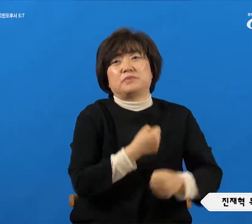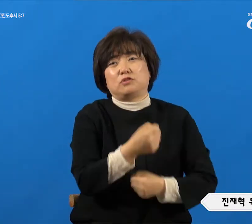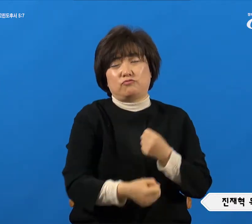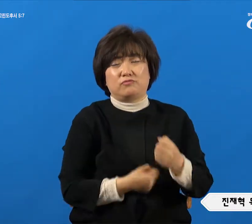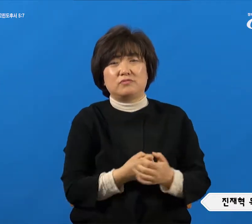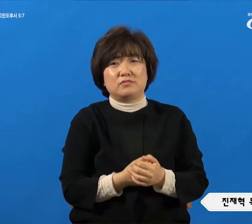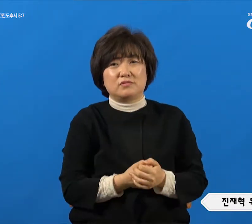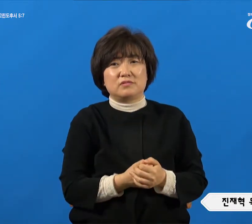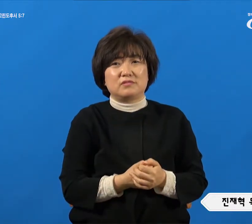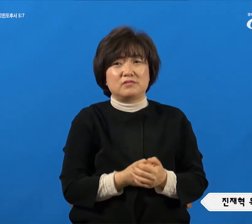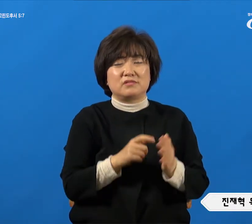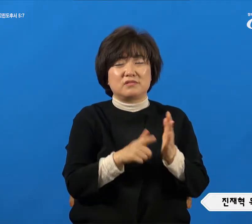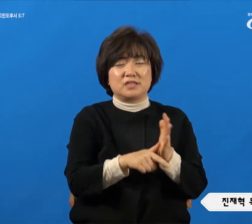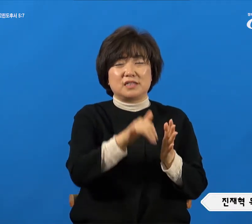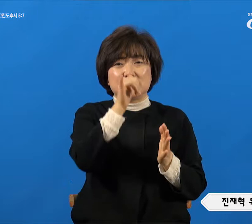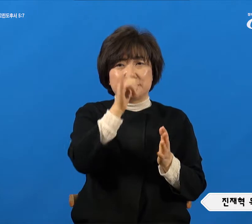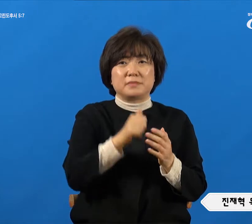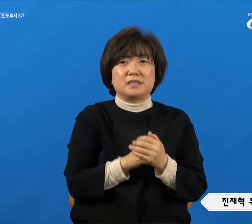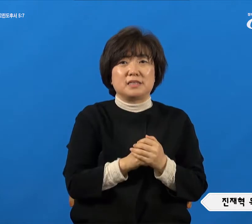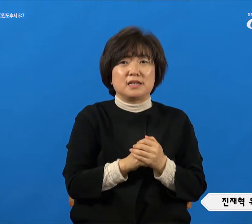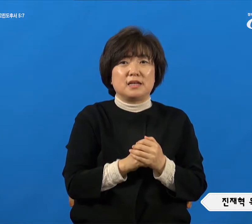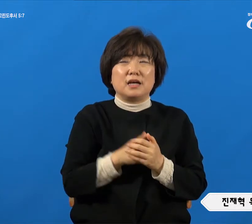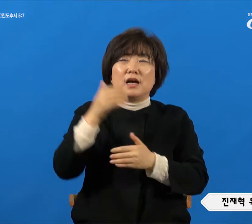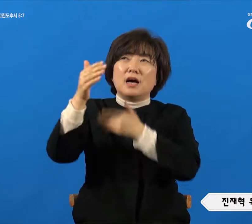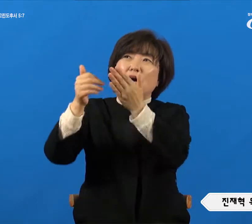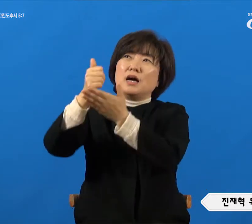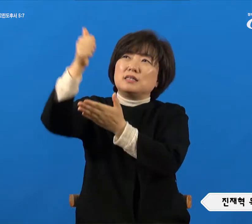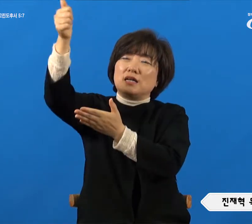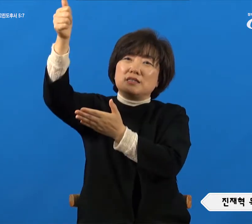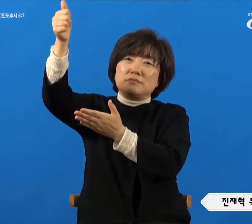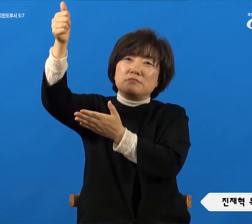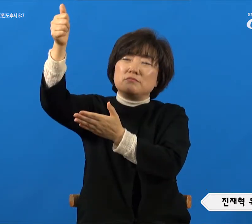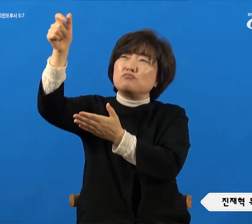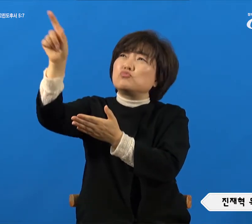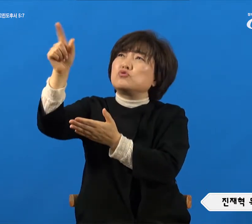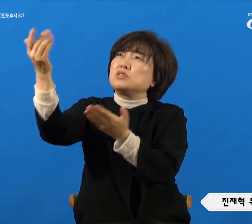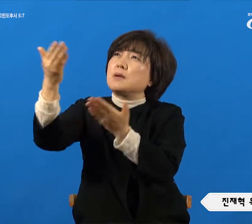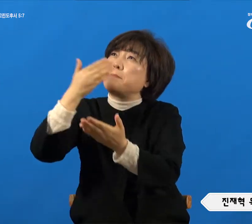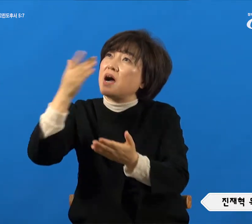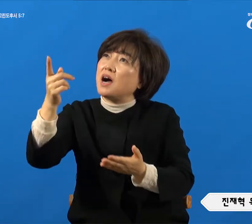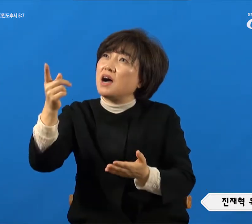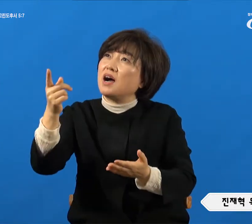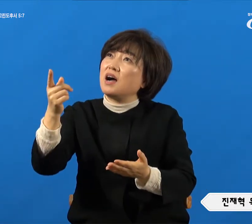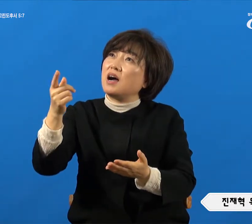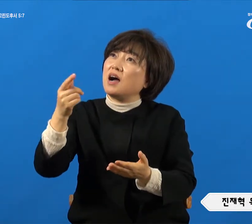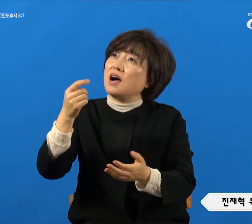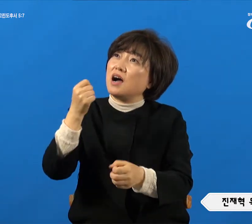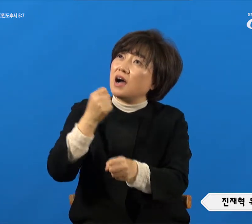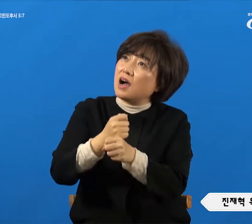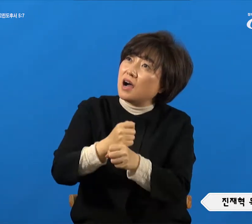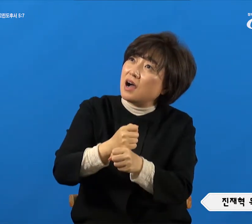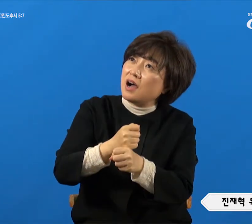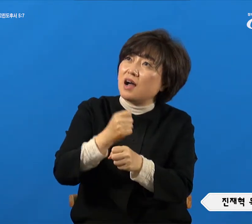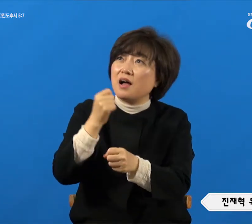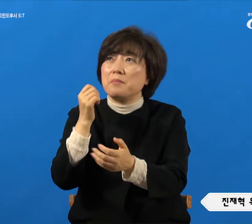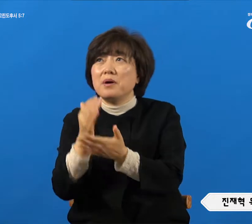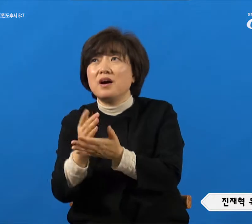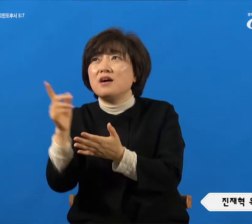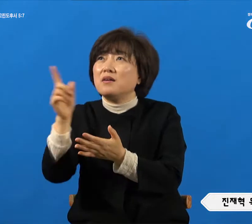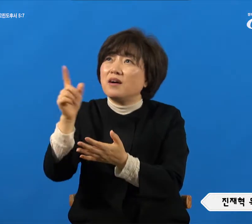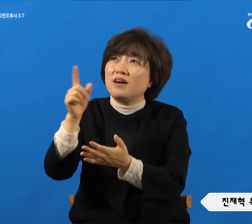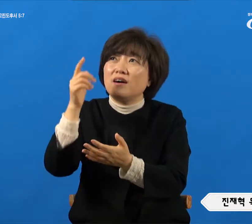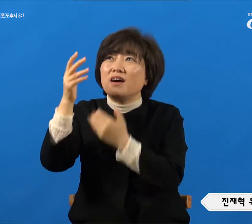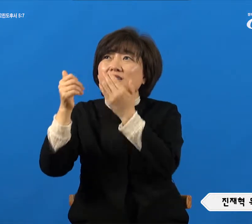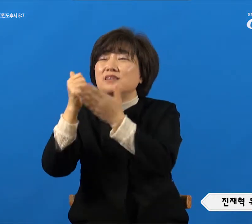때가 얼마나 많이 있습니까? 하나님이 어떤 일을 하실 수 있는지 없는지 내가 결정하지